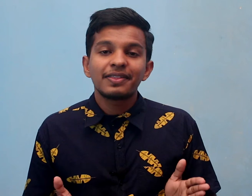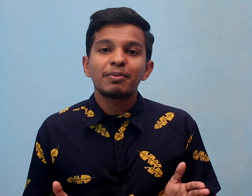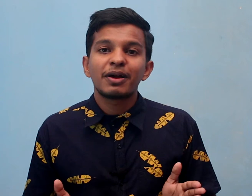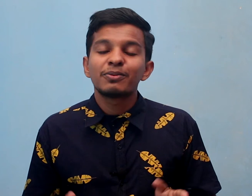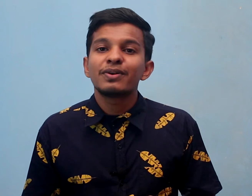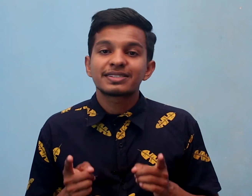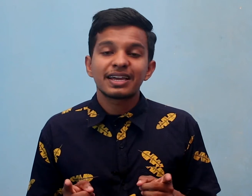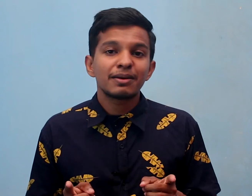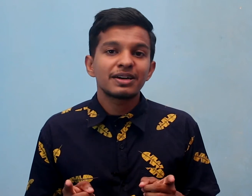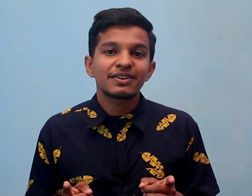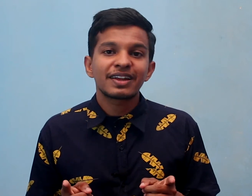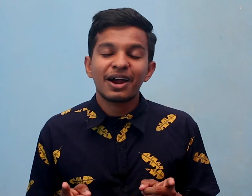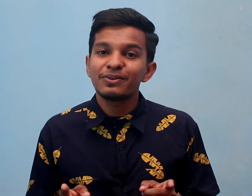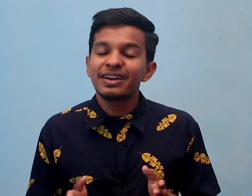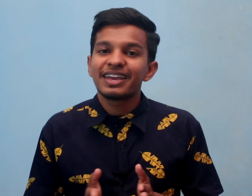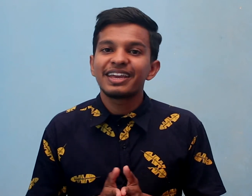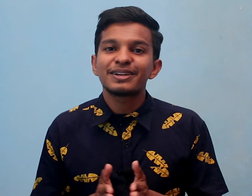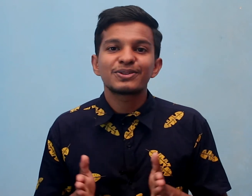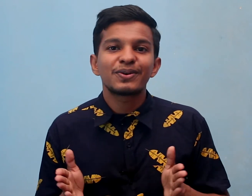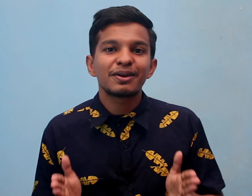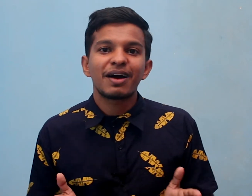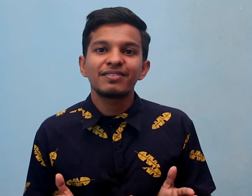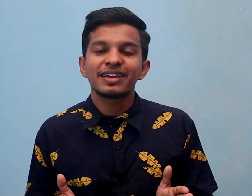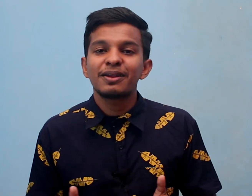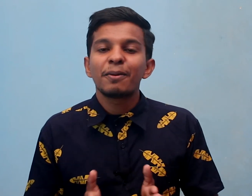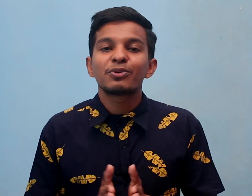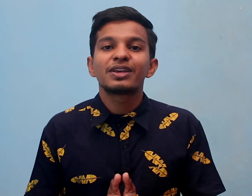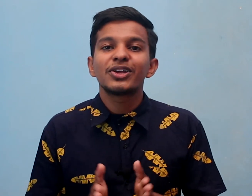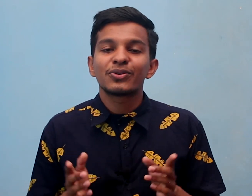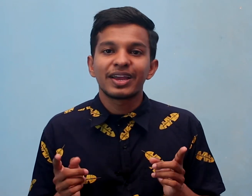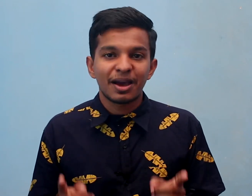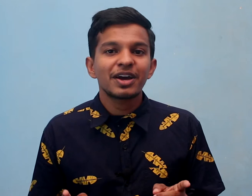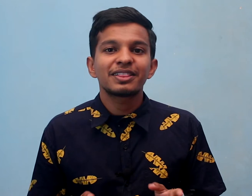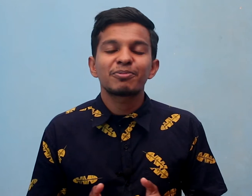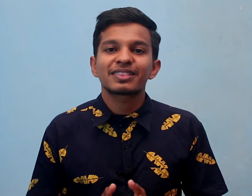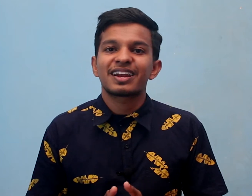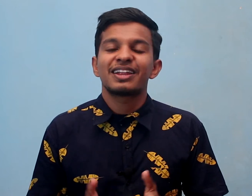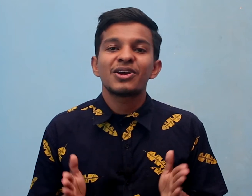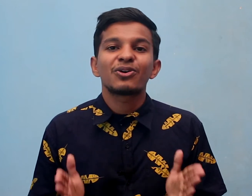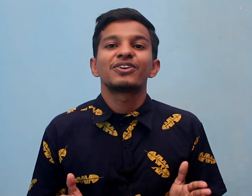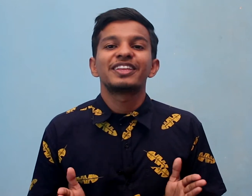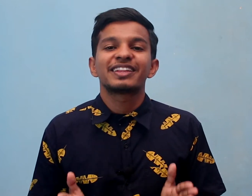අද අපි බලමු සංඥා භාෂාවට අනුව ඉංග්‍රීසි හොඩියේ භාවිතයෙන් පුද්ගලයෙකුගේ නමක් ඉදිරිපත් කරන්නේ කොයි විදිහටද